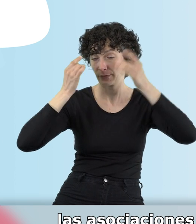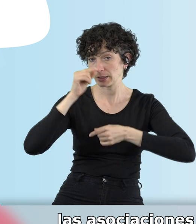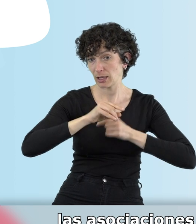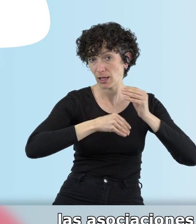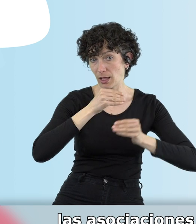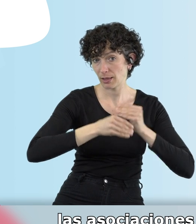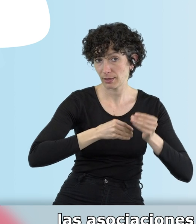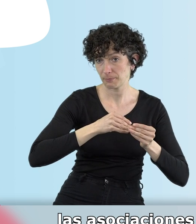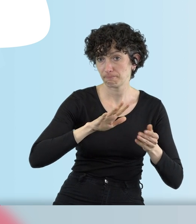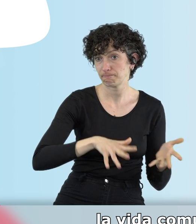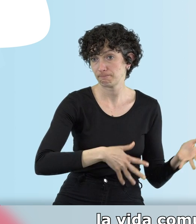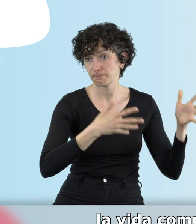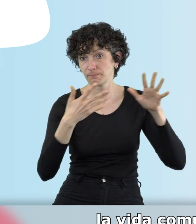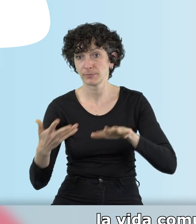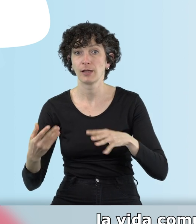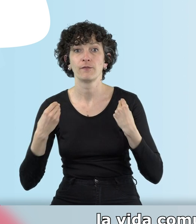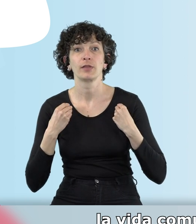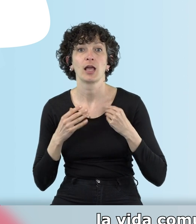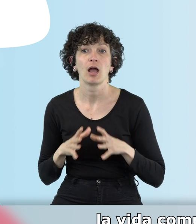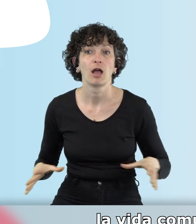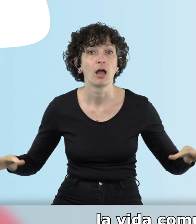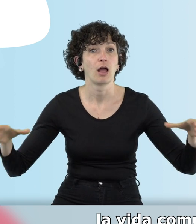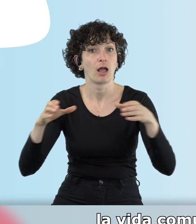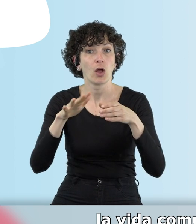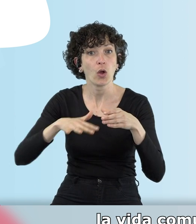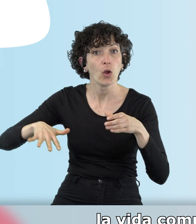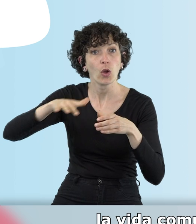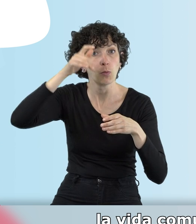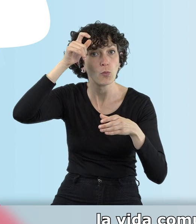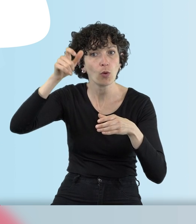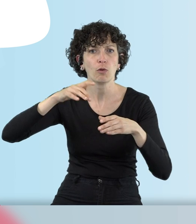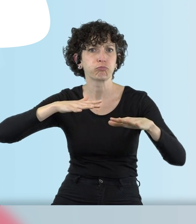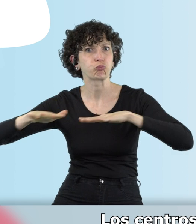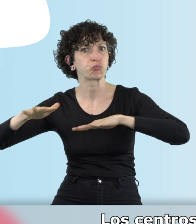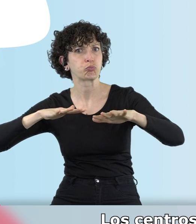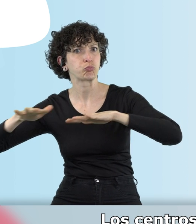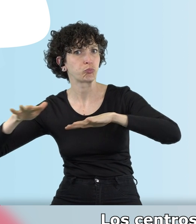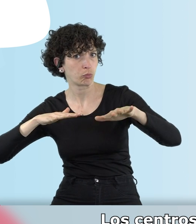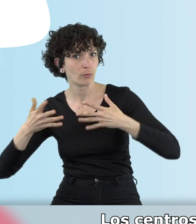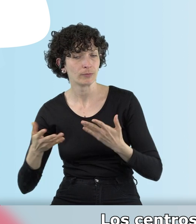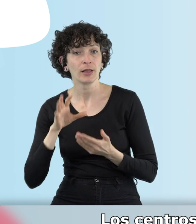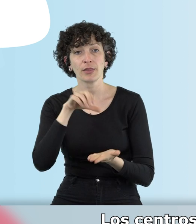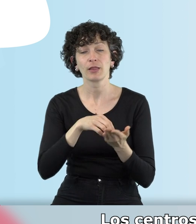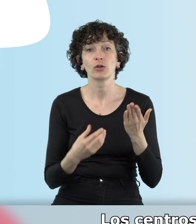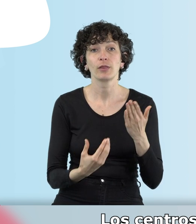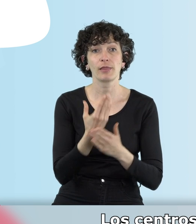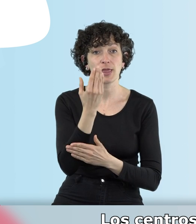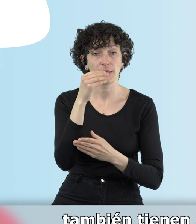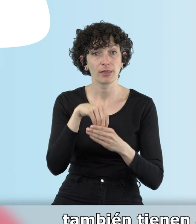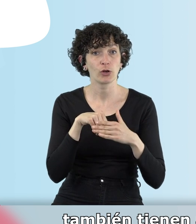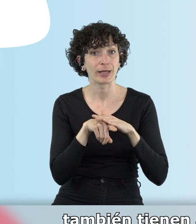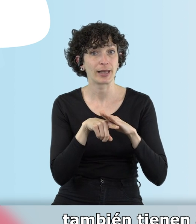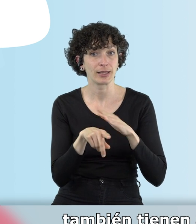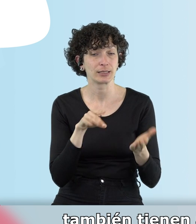se ha conseguido dinamizar la vida comunitaria de una localidad entera. Los centros de día de la Gerencia de Servicios